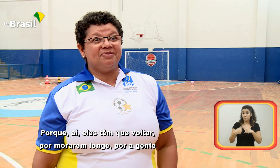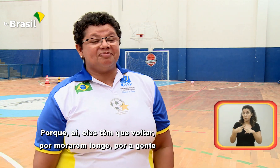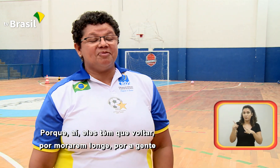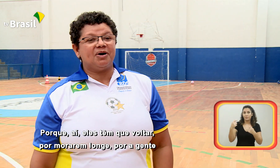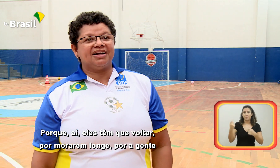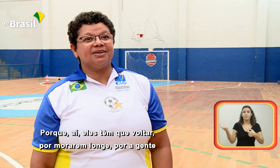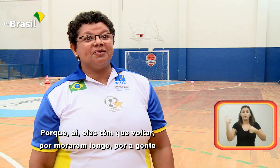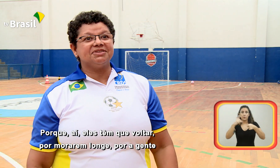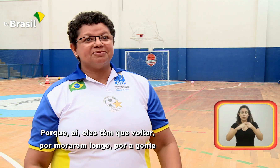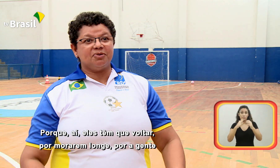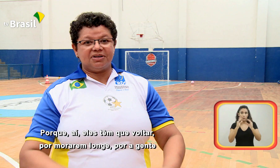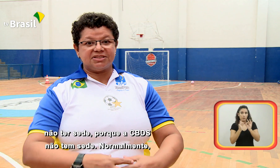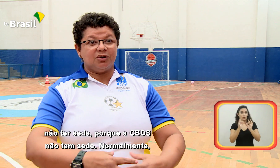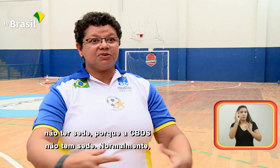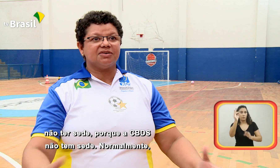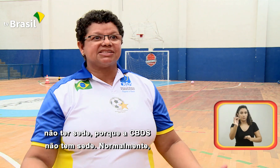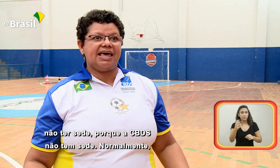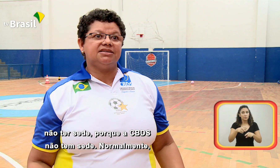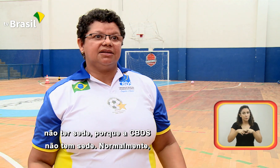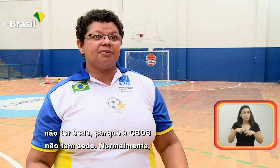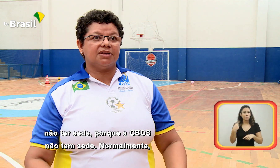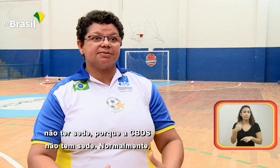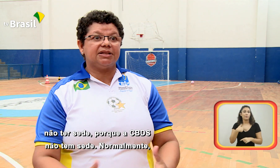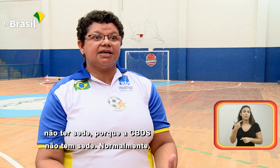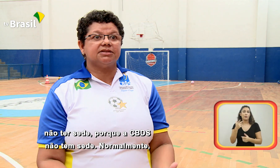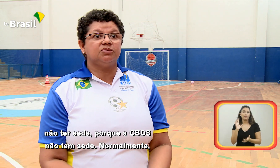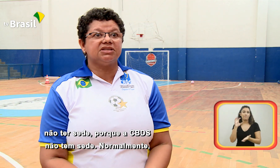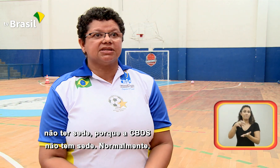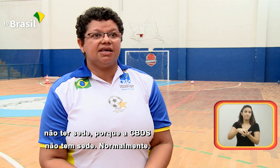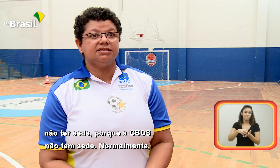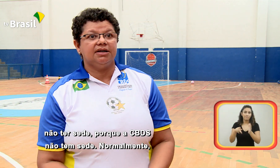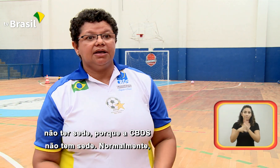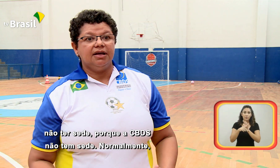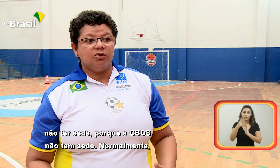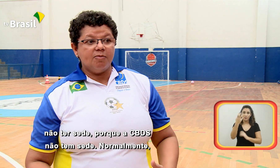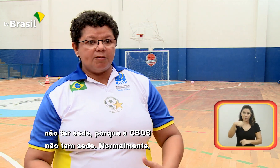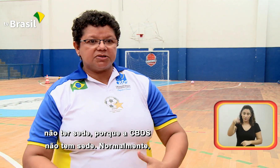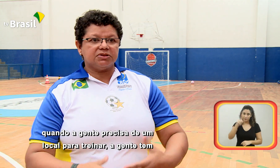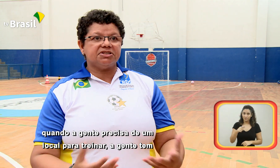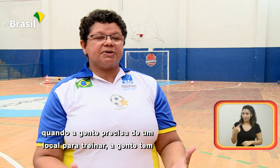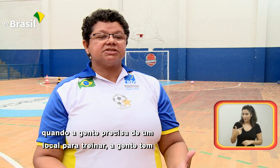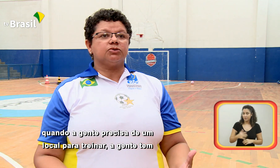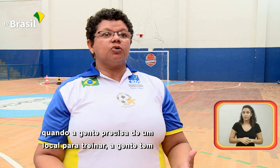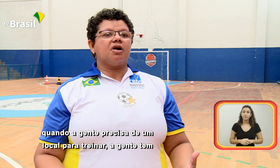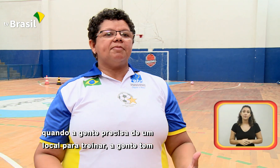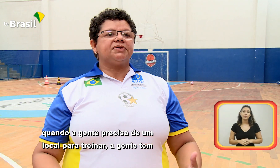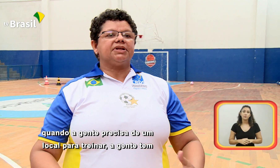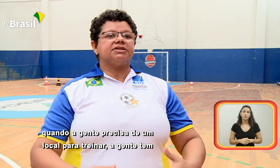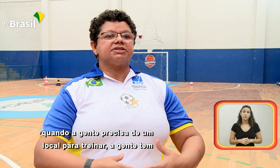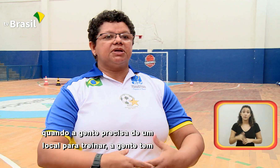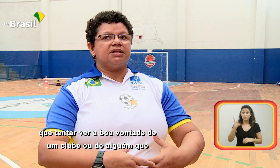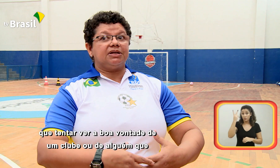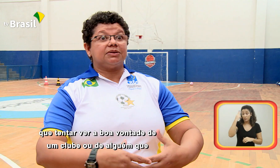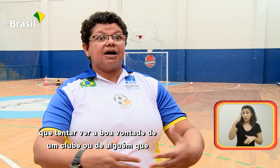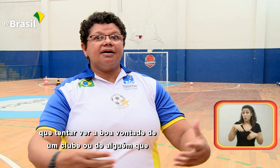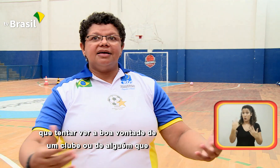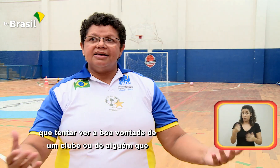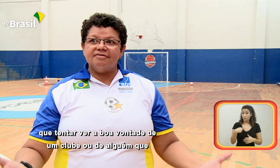por morarem longe, por a gente não ter sede, né? Porque a CBDS não tem sede. Normalmente, quando a gente precisa de um local para treinar, a gente tem que tentar ver a